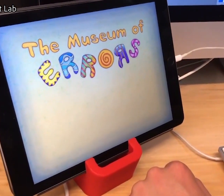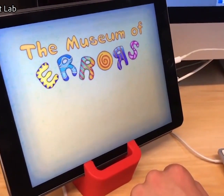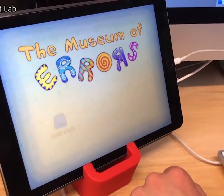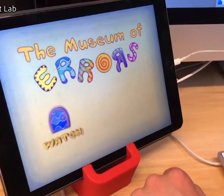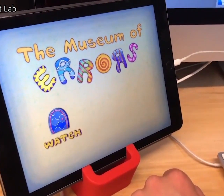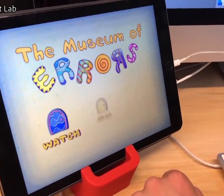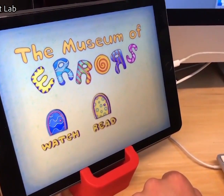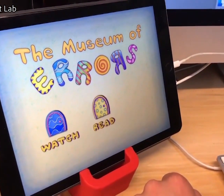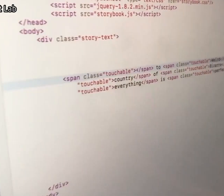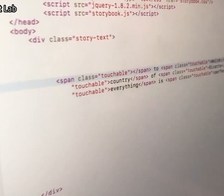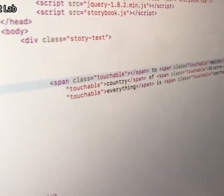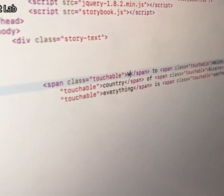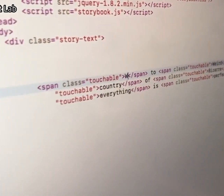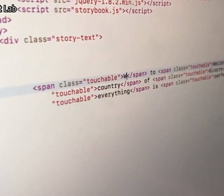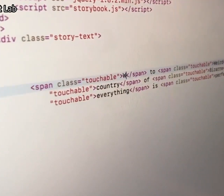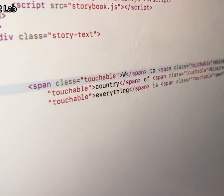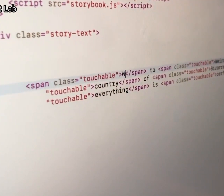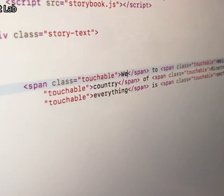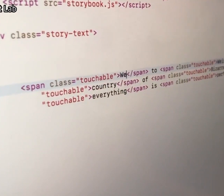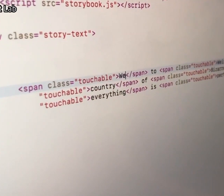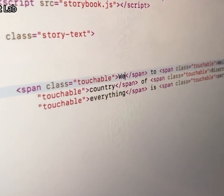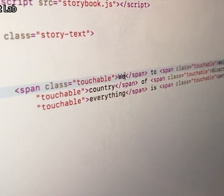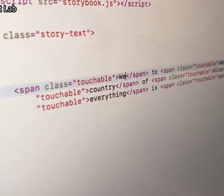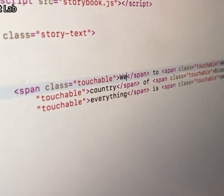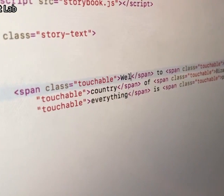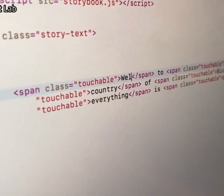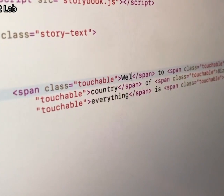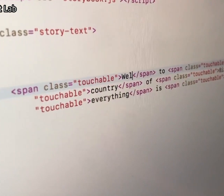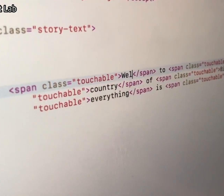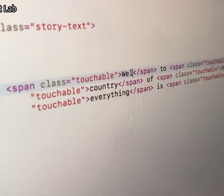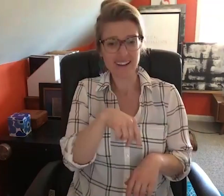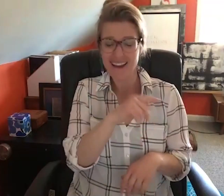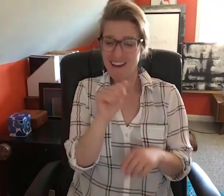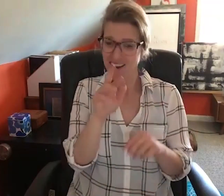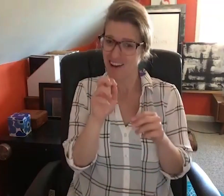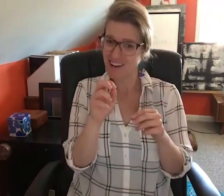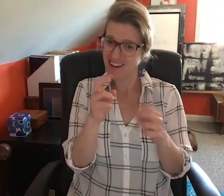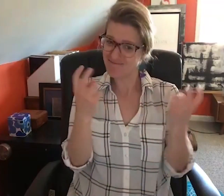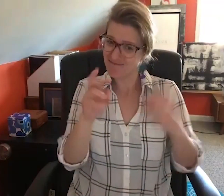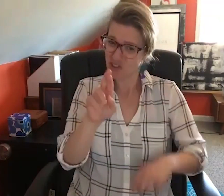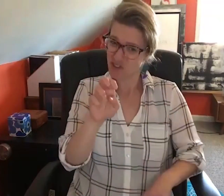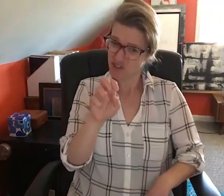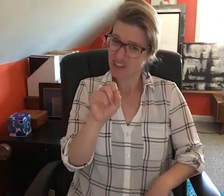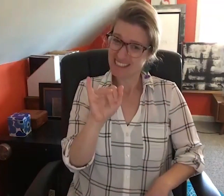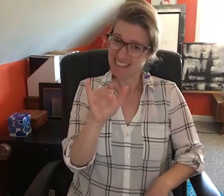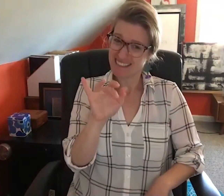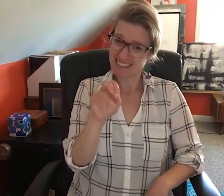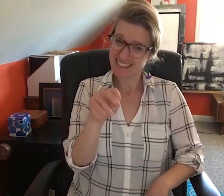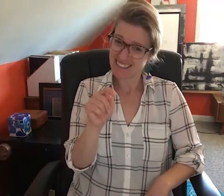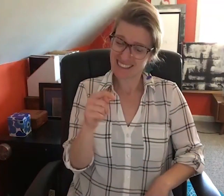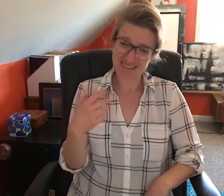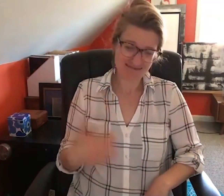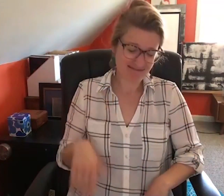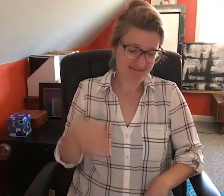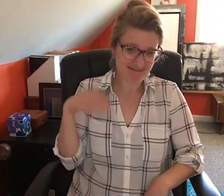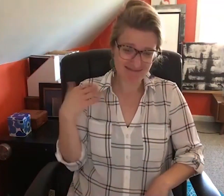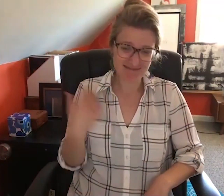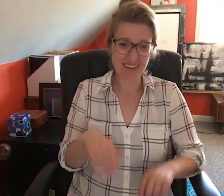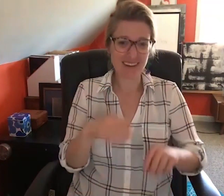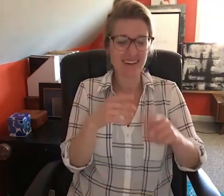گی، خصوصاً چھوٹے بچوں کے لیے۔ آپ جانتے ہیں کہ ان میں کتنی لچک ہوتی ہے، اور ڈیجیٹل پلیٹ فارمز کے ذریعے تعلیم ایک ذریعہ ہے جس سے